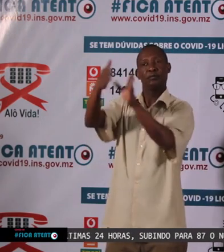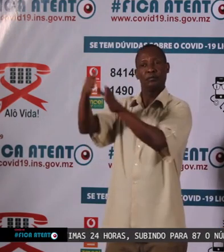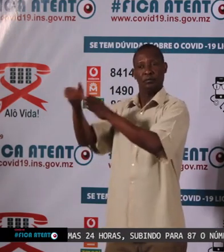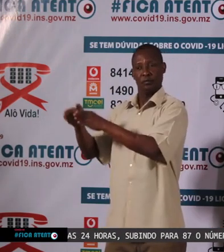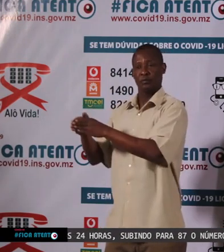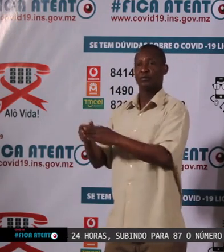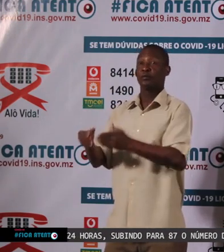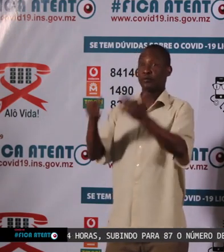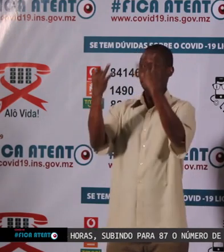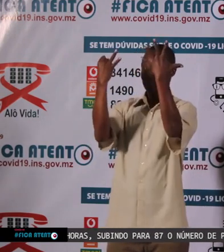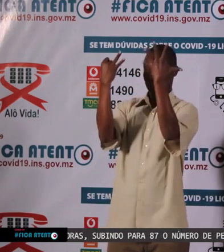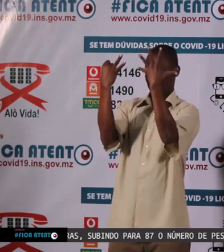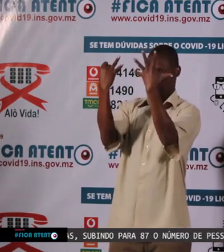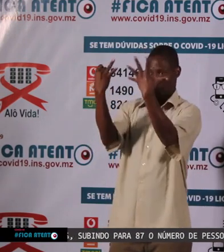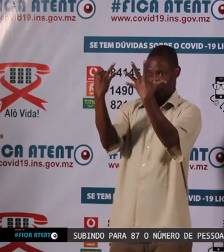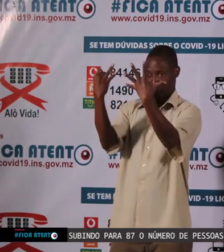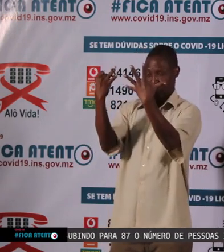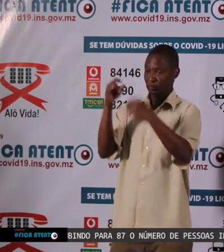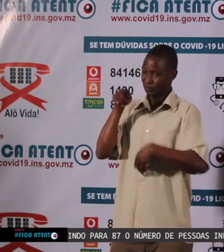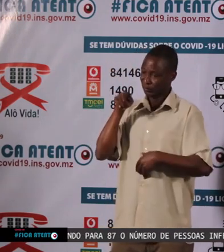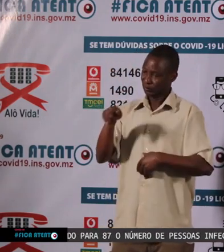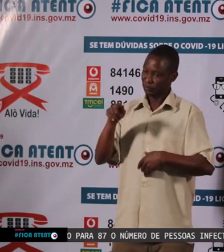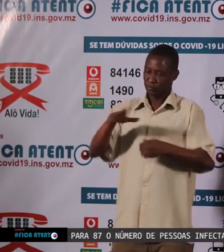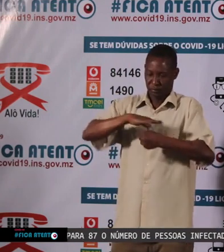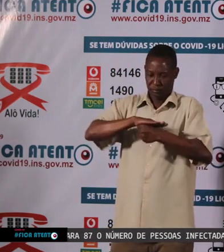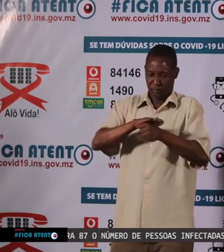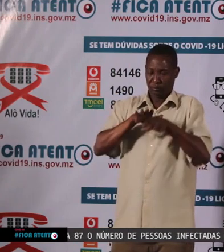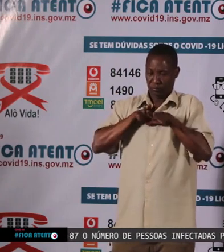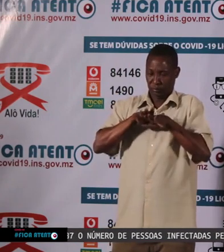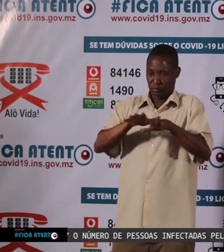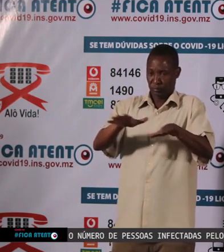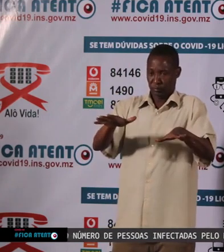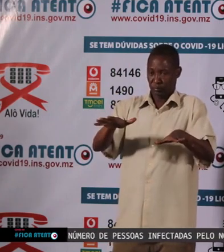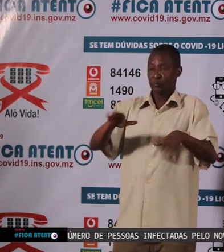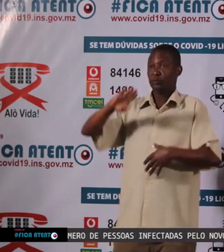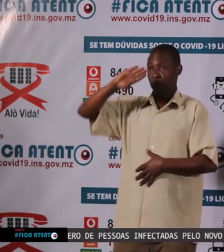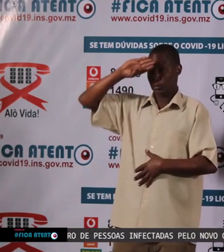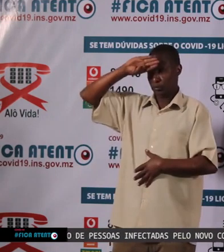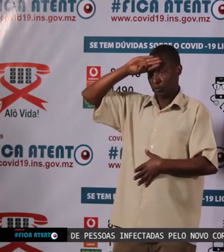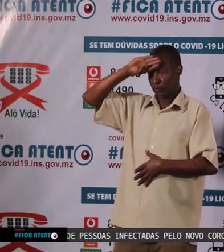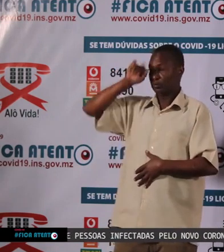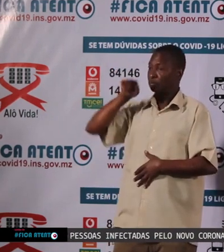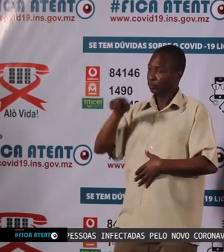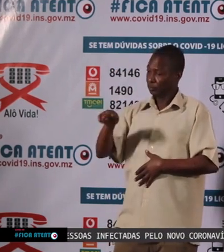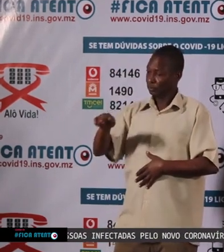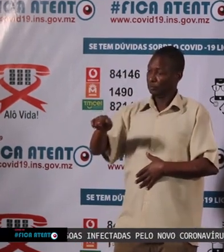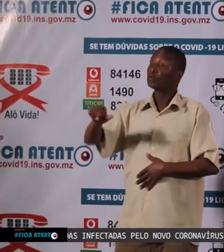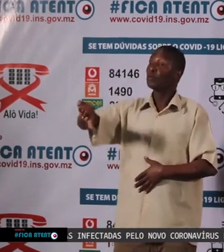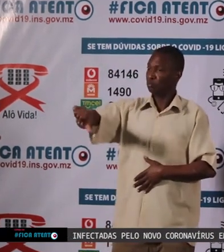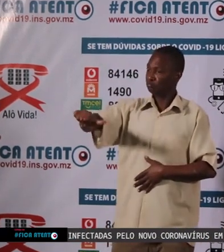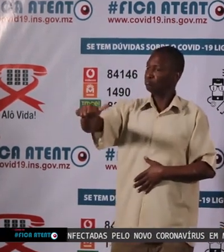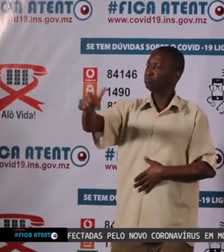de indivíduos infectados pelo Covid-19 que estão totalmente